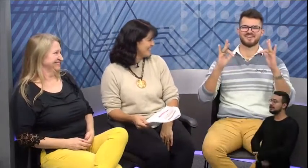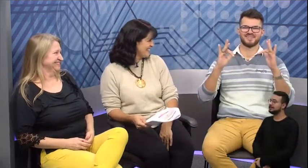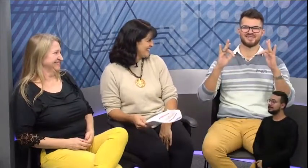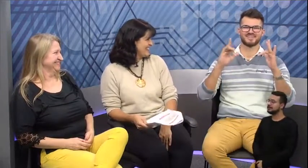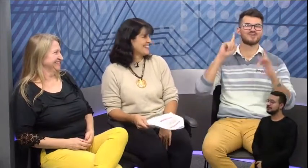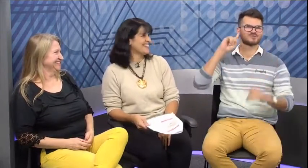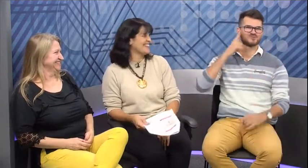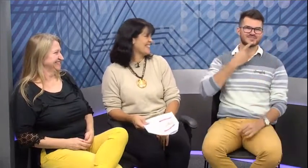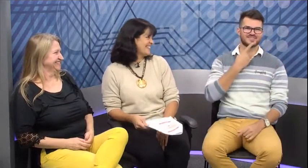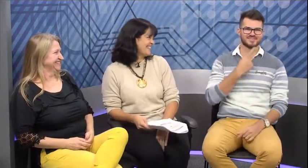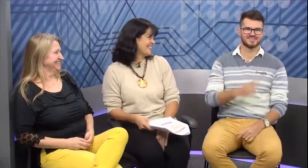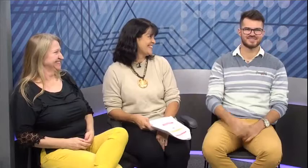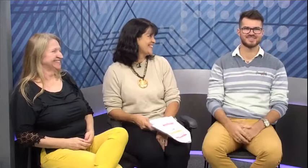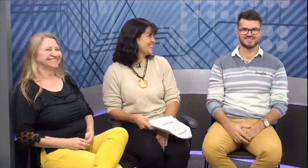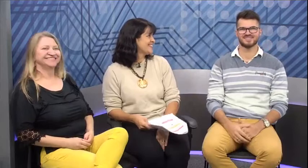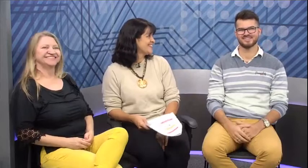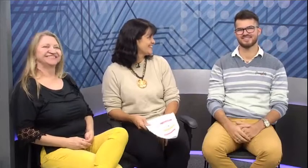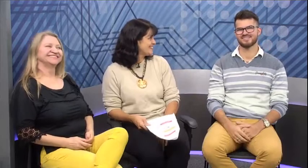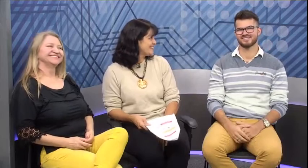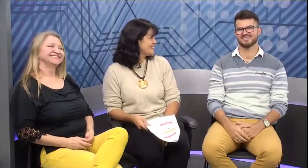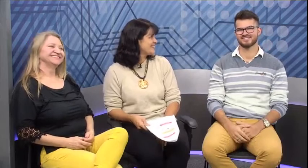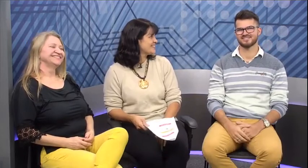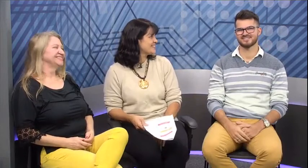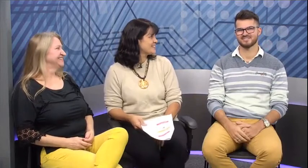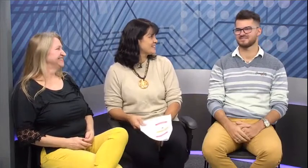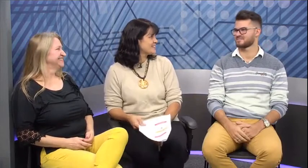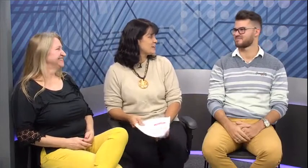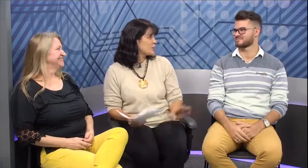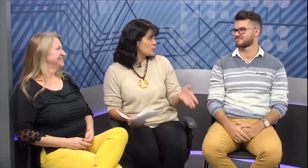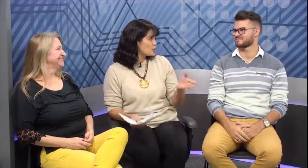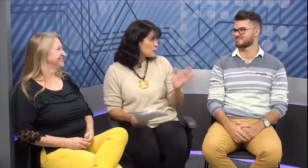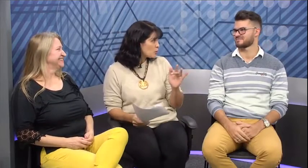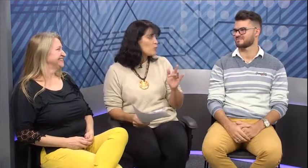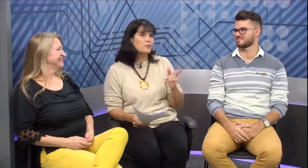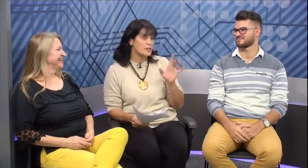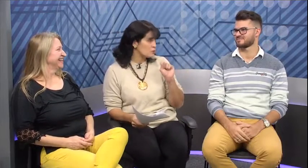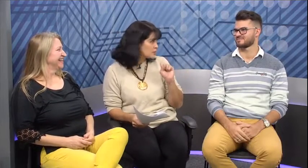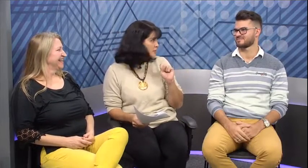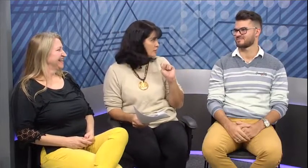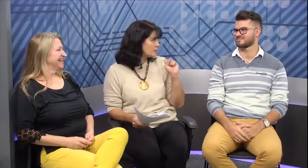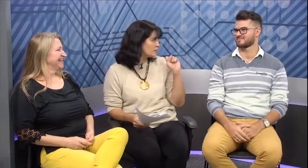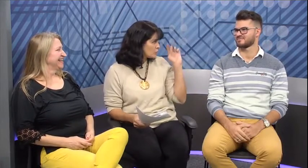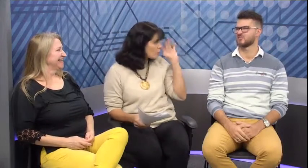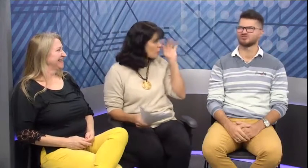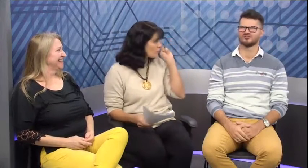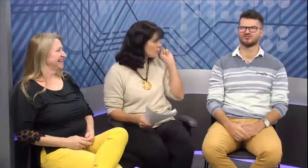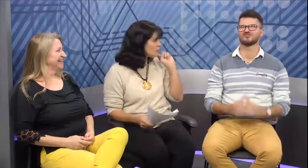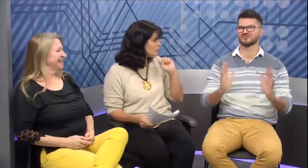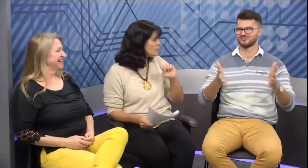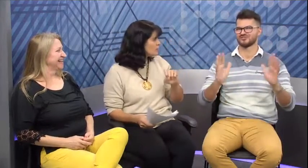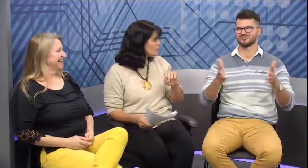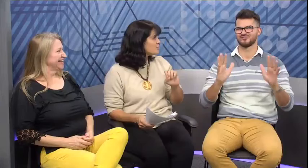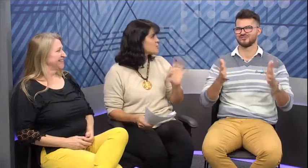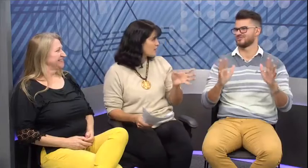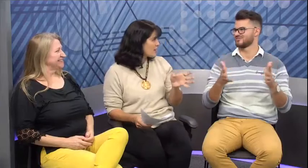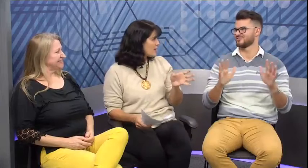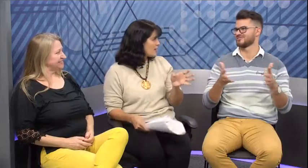Eu tenho namorada e ela é surda. Já namorou ouvinte? Já namorou? Já namorei